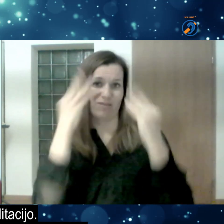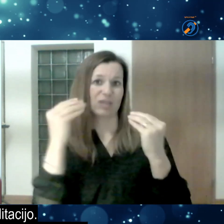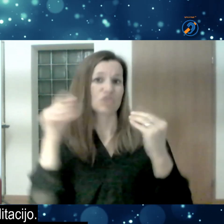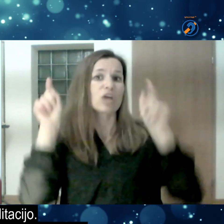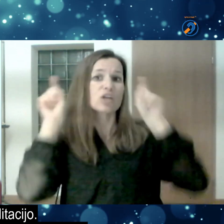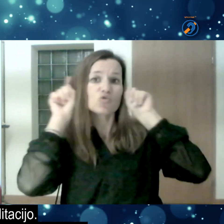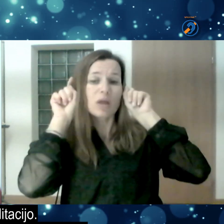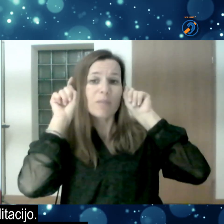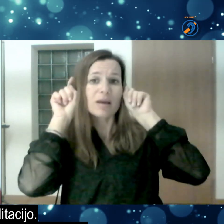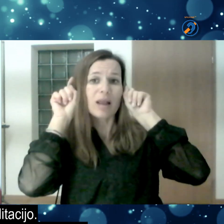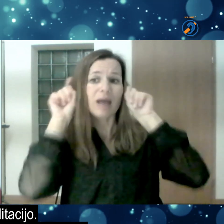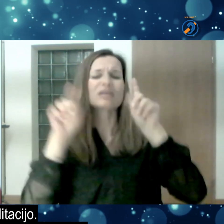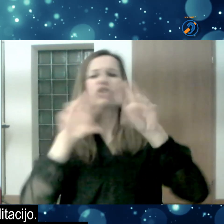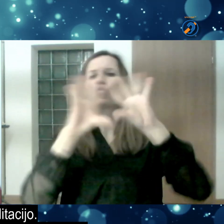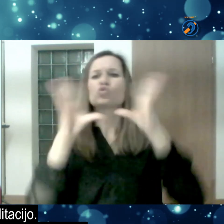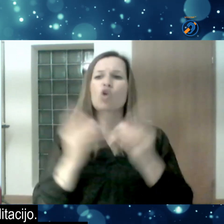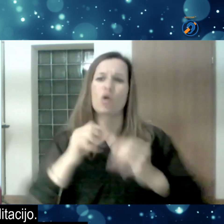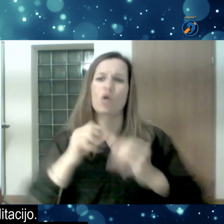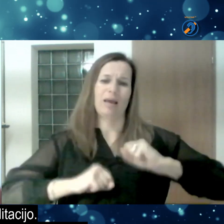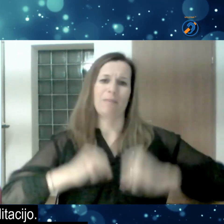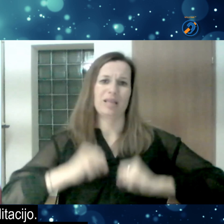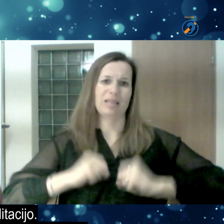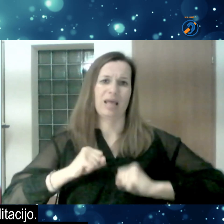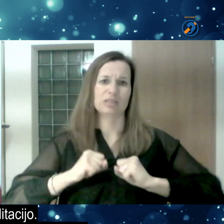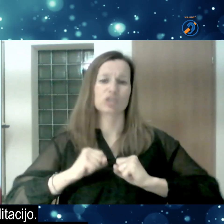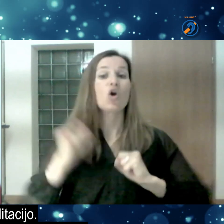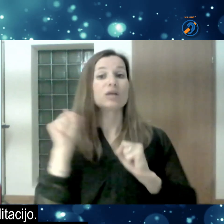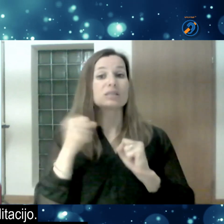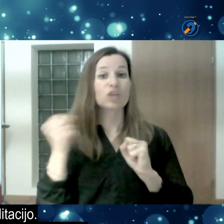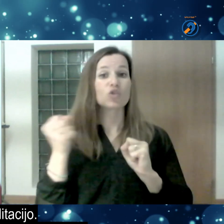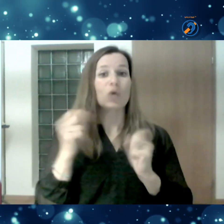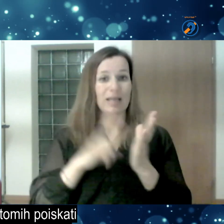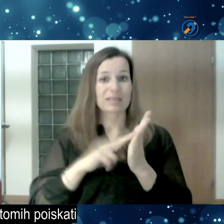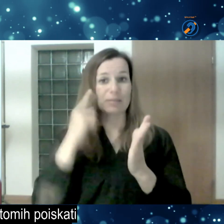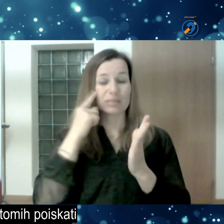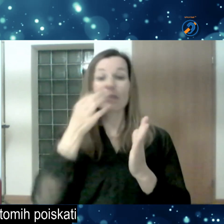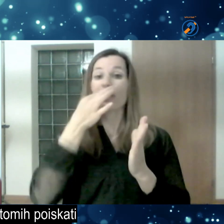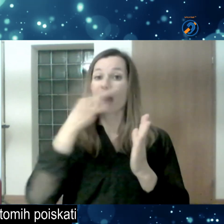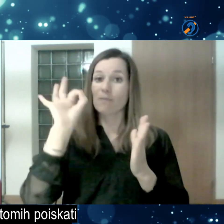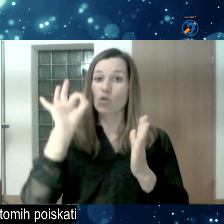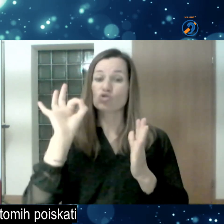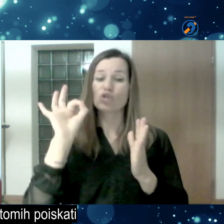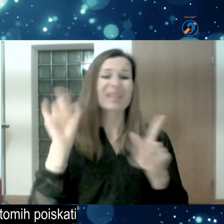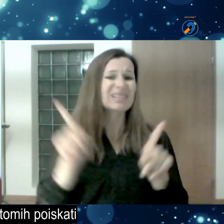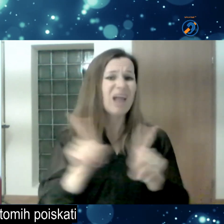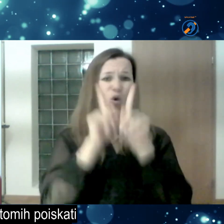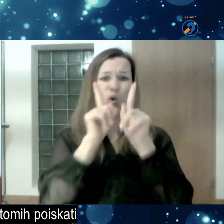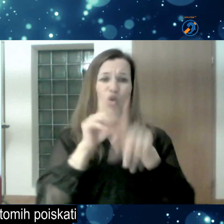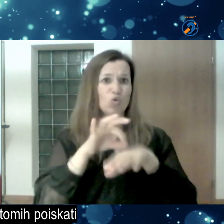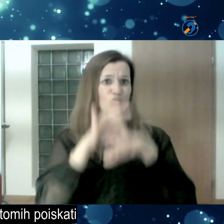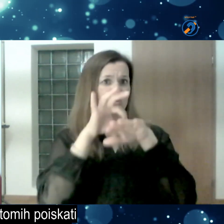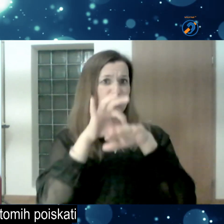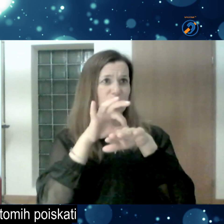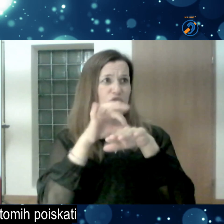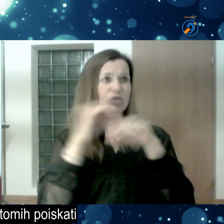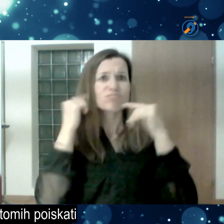in na vse to rehabilitacijo. Zato res mislim, najboljše je v prvih simptomih, najboljše je